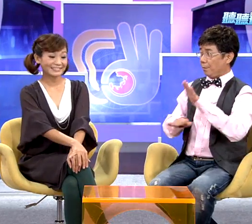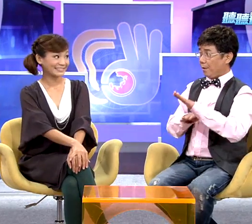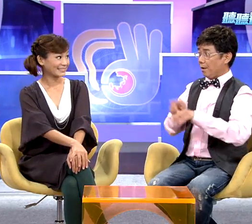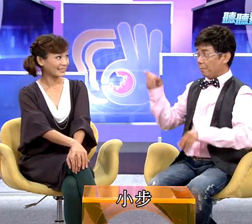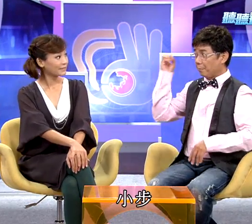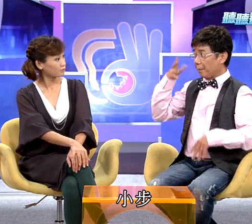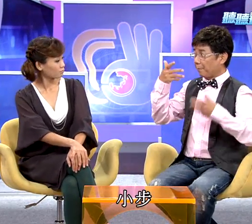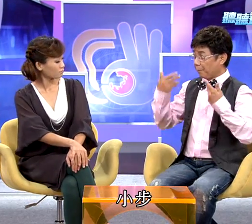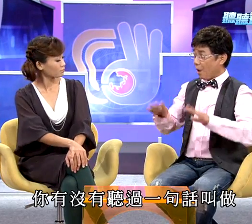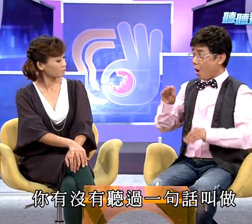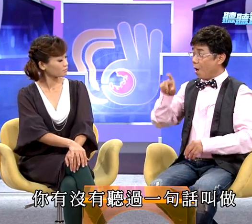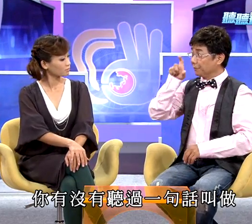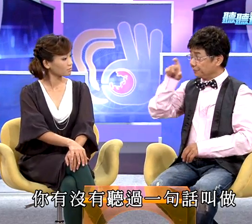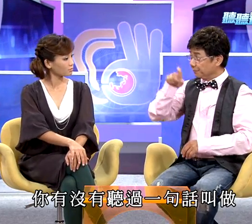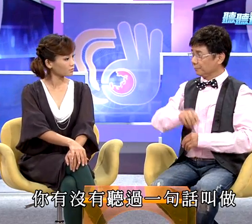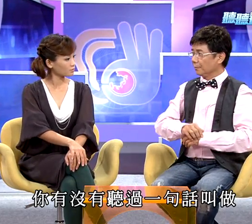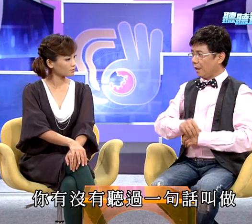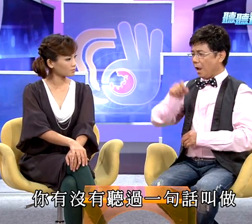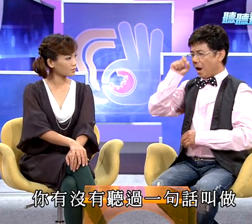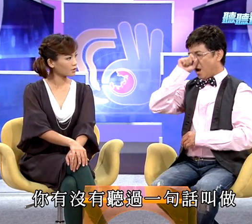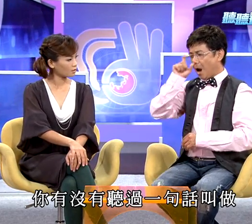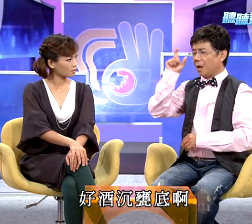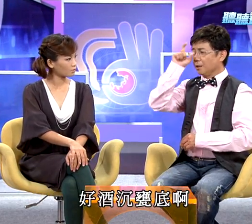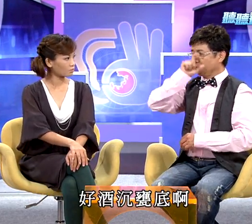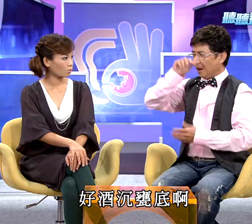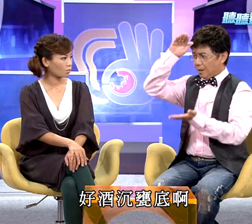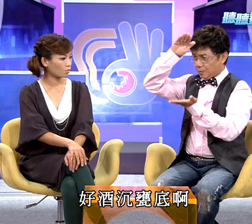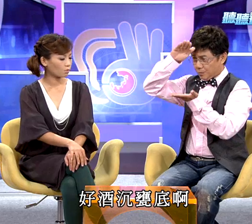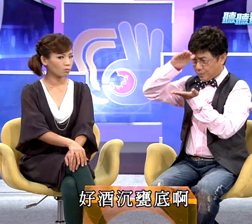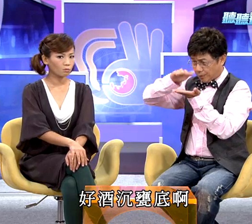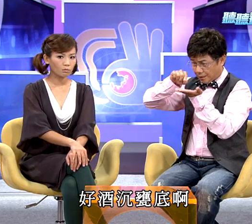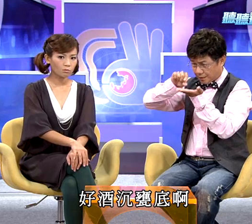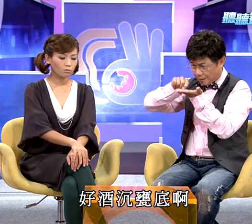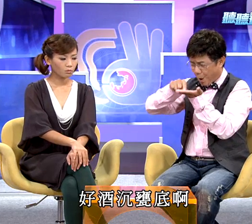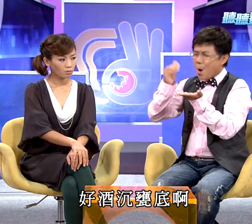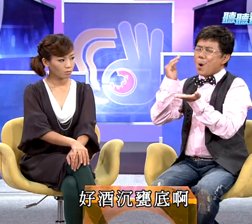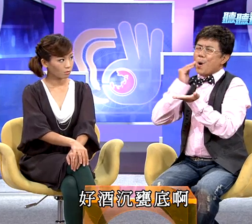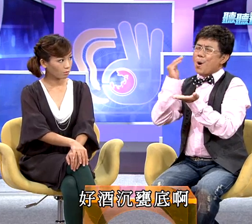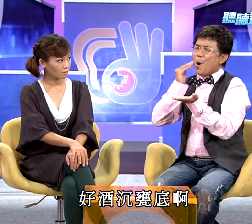小布，你有没有听过一句话叫做“泼酒丁昂德”啊？